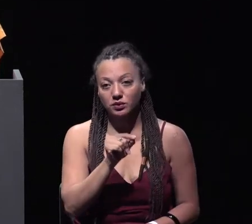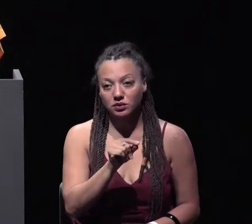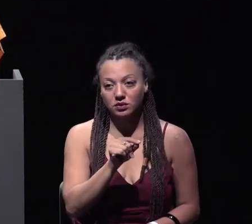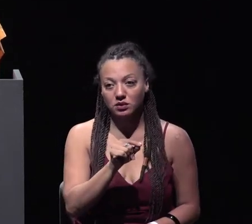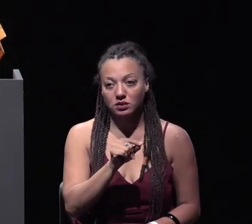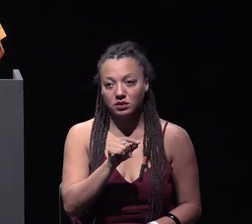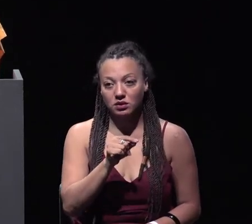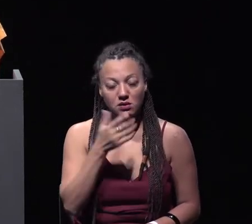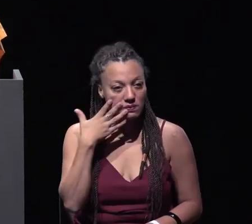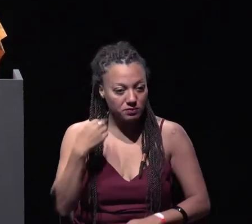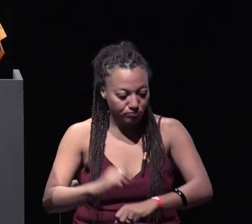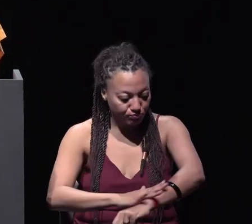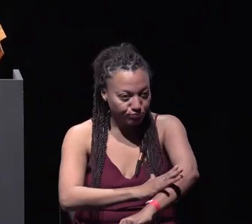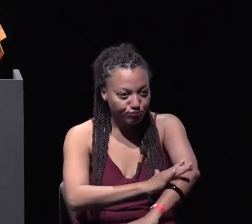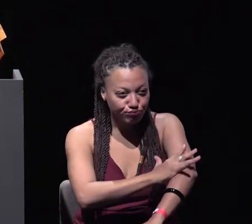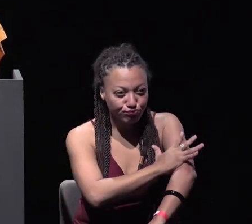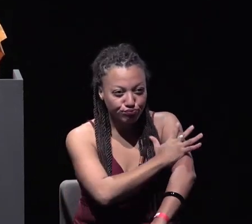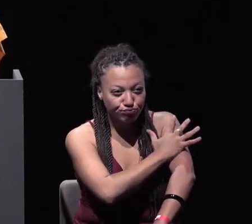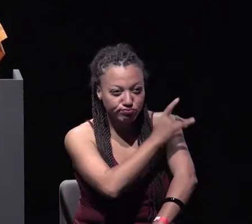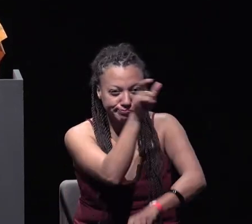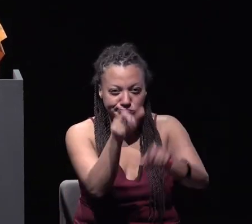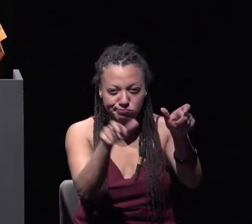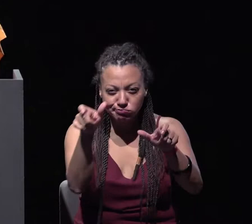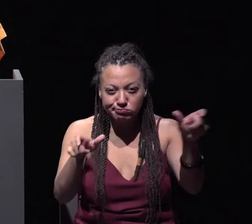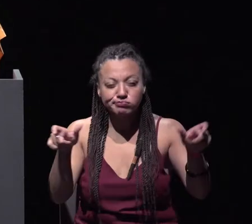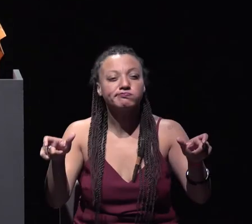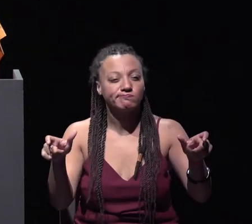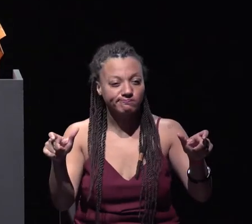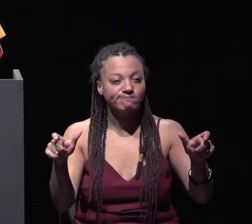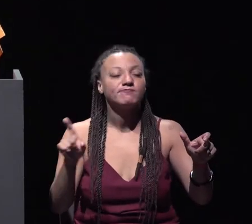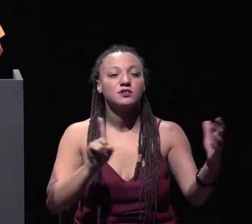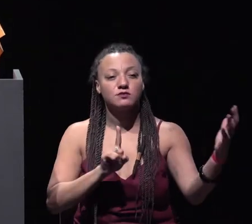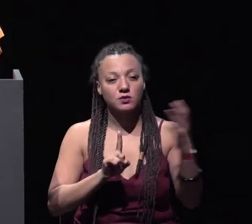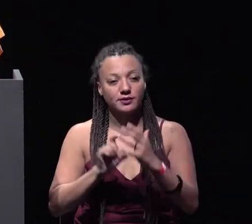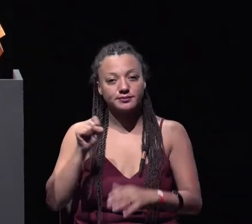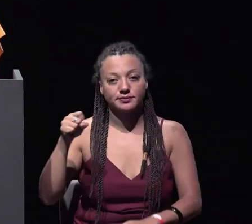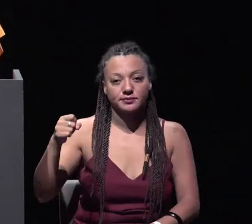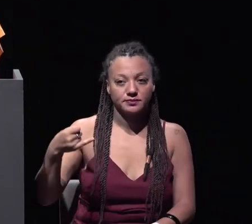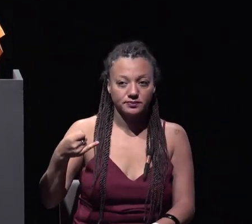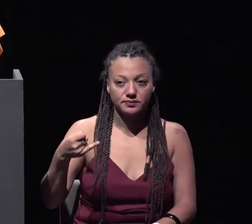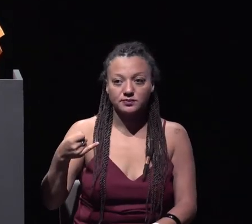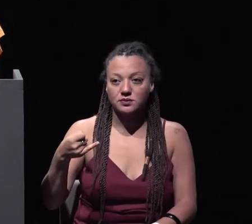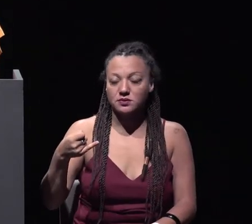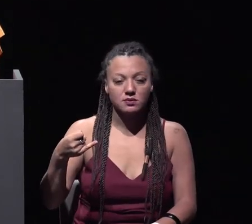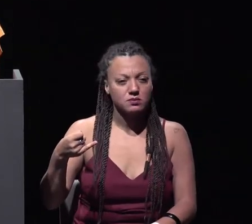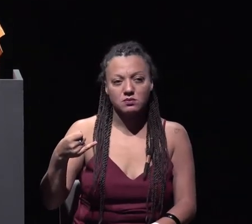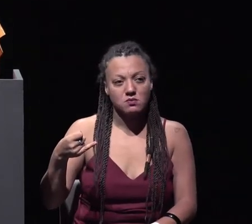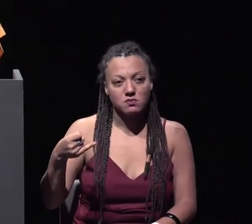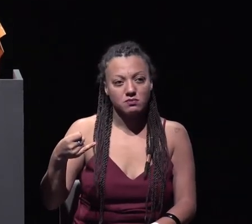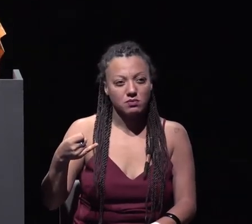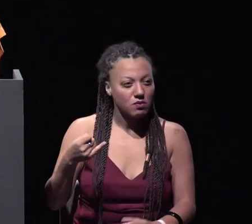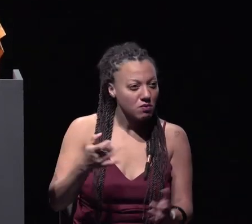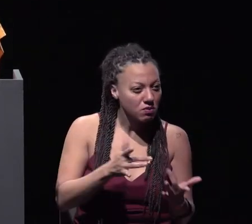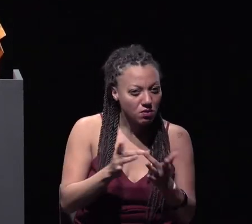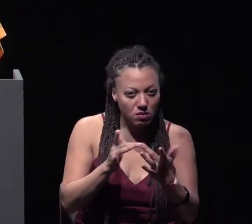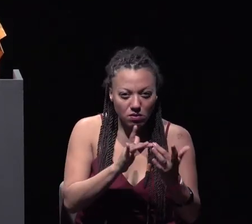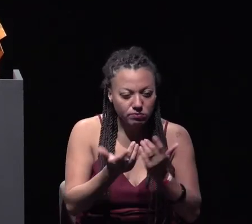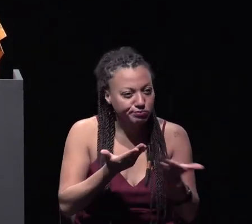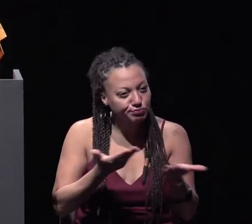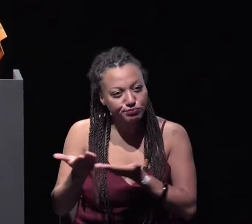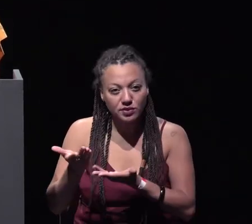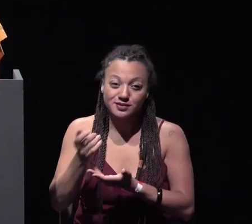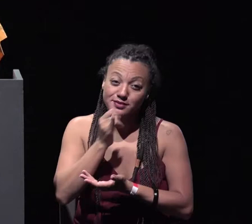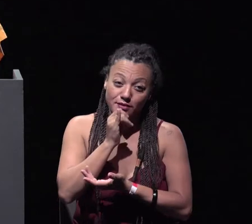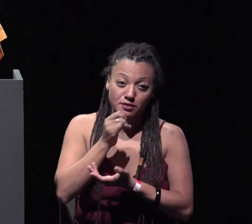da cor da pele das pessoas influencia sim em qualquer tipo de relação das relações